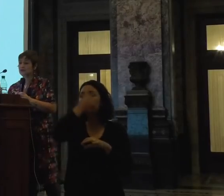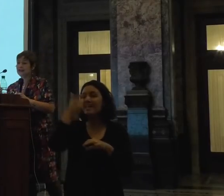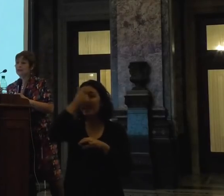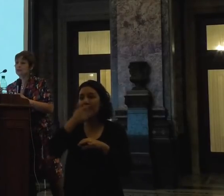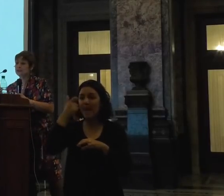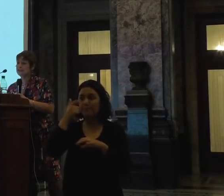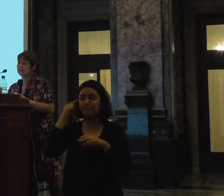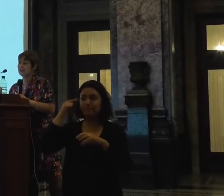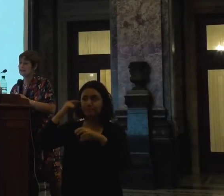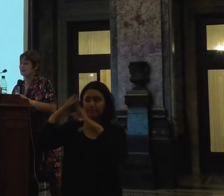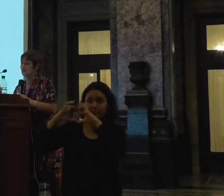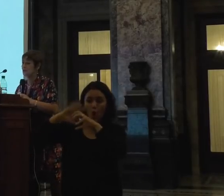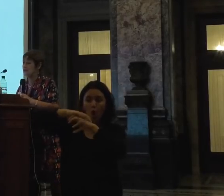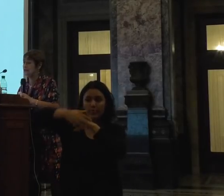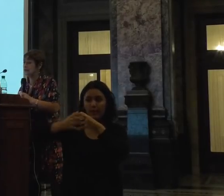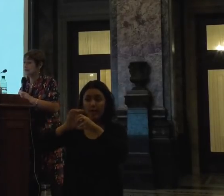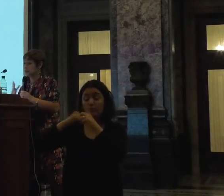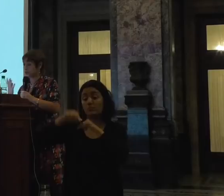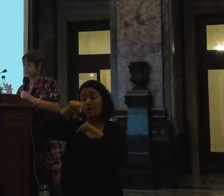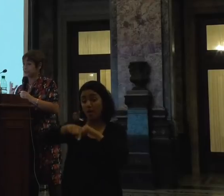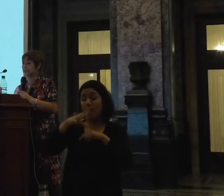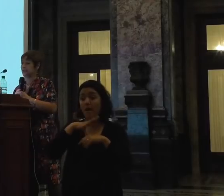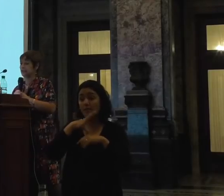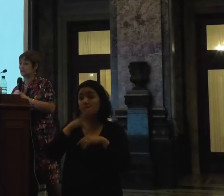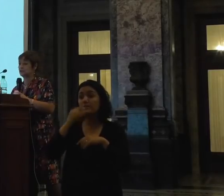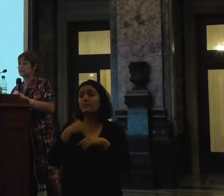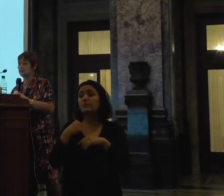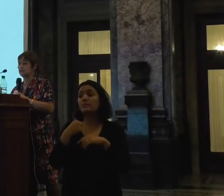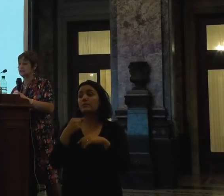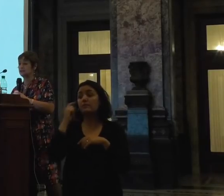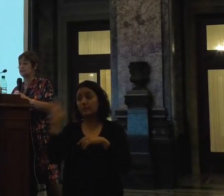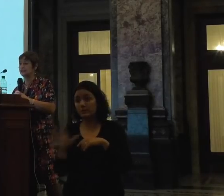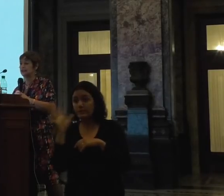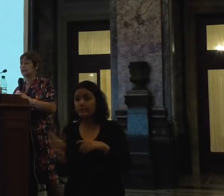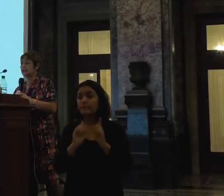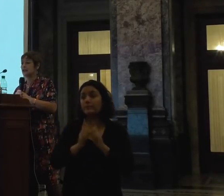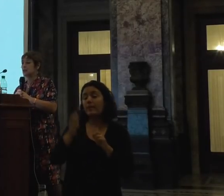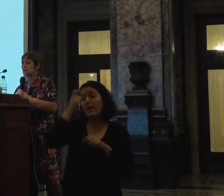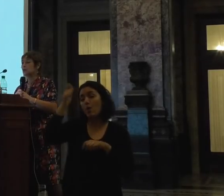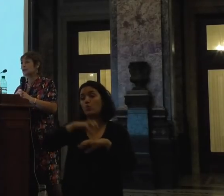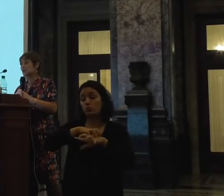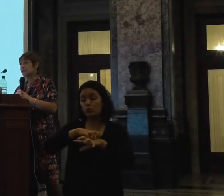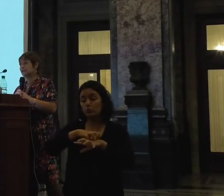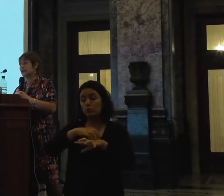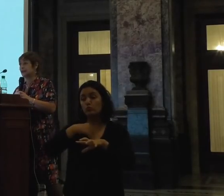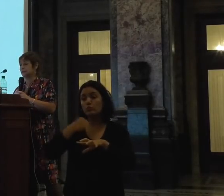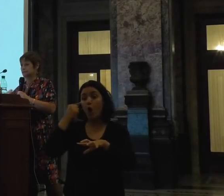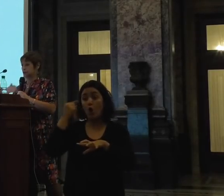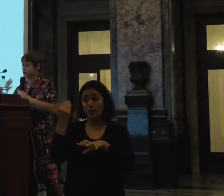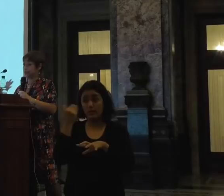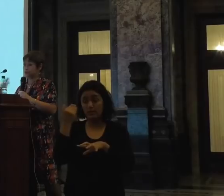ese es un área muy intensa de la psicología cognitiva y de la neurociencia cognitiva hoy en día, porque